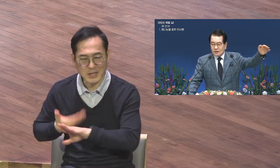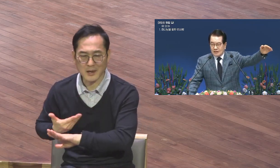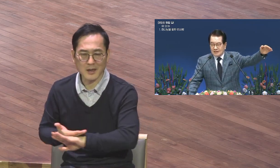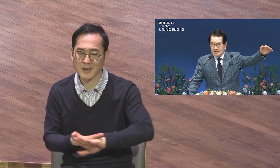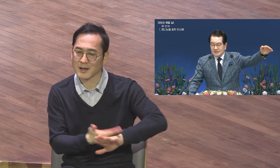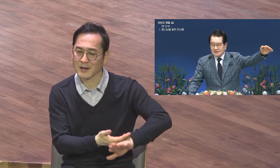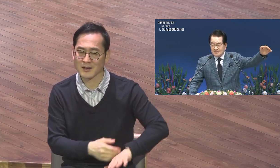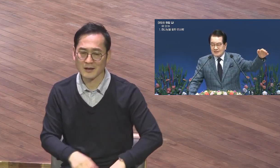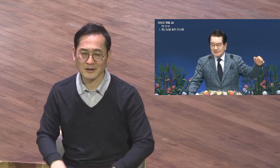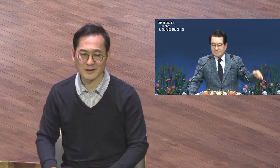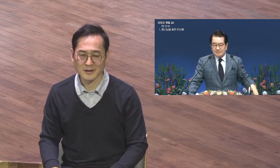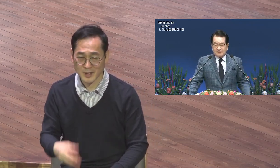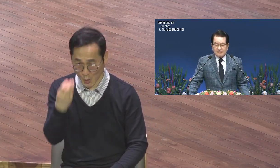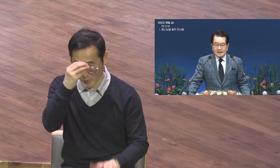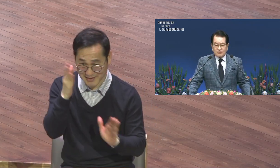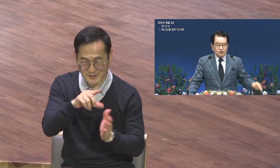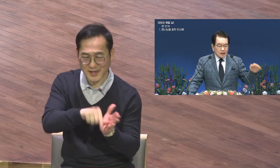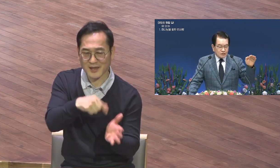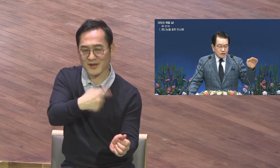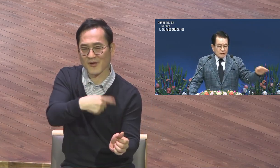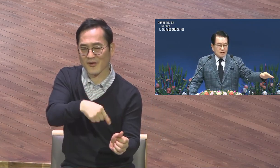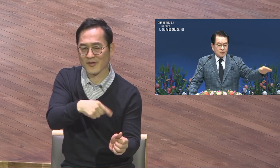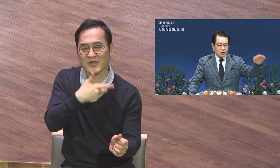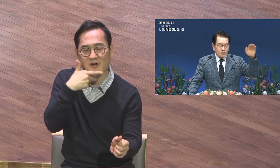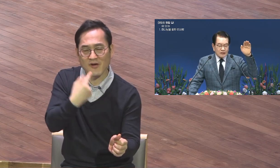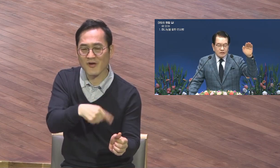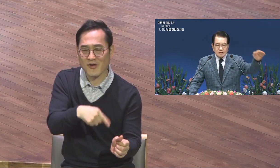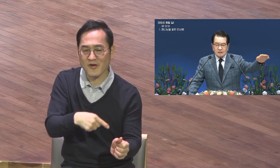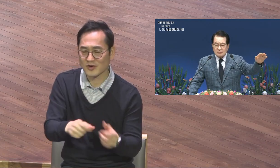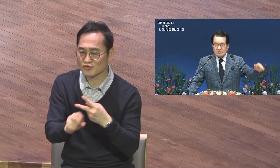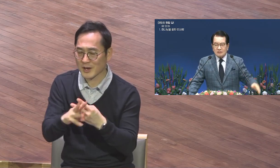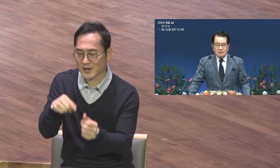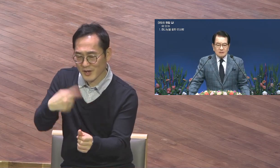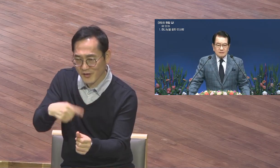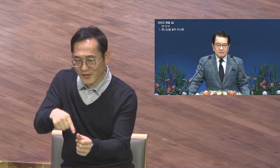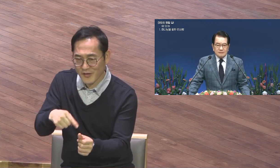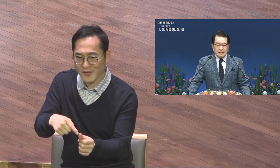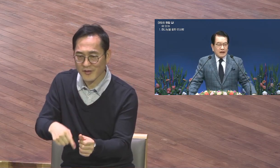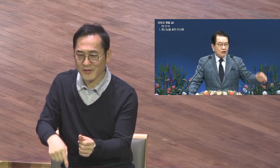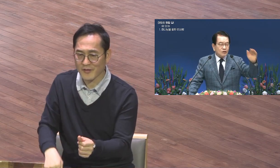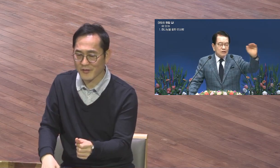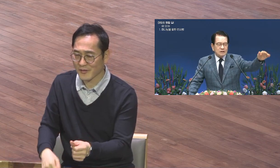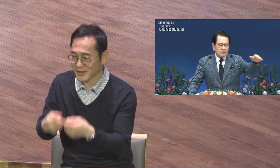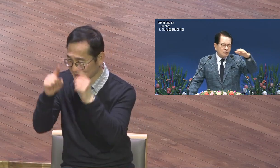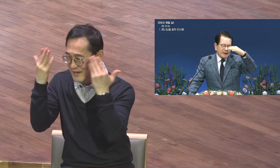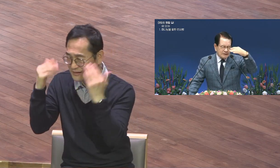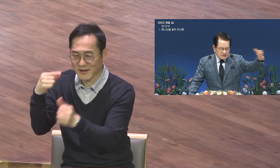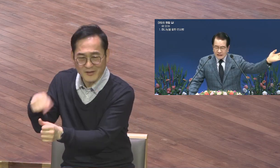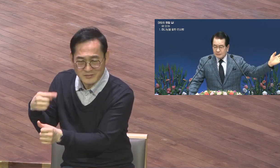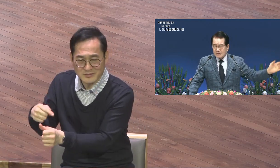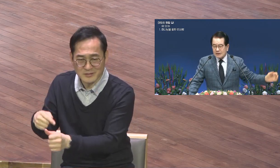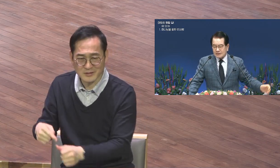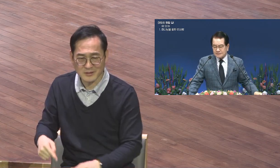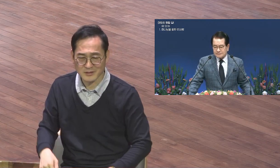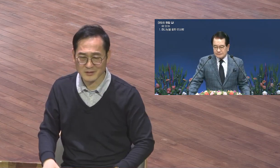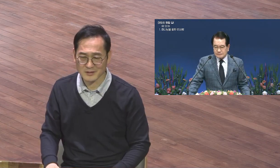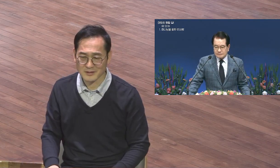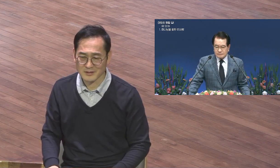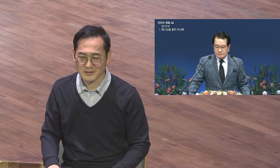고등학교 때 왔는 영어 중학교 영어 고등학교 영어 대학교 온 영어 완전